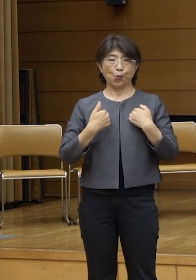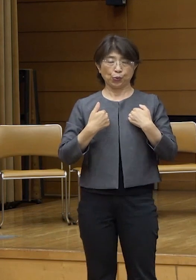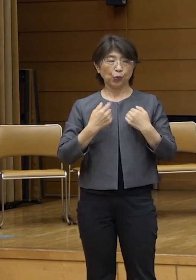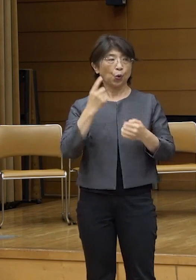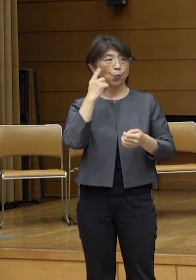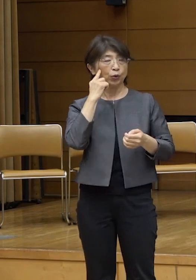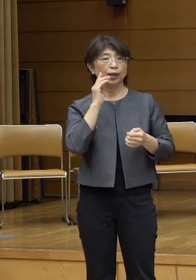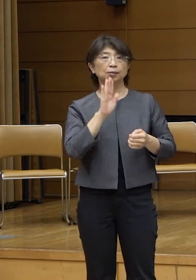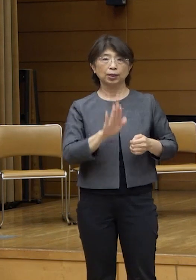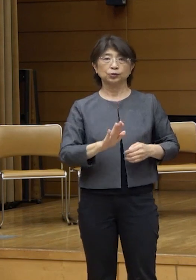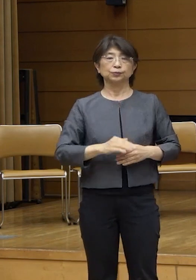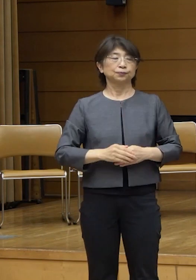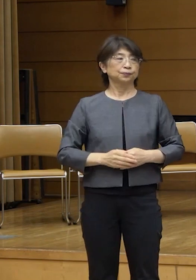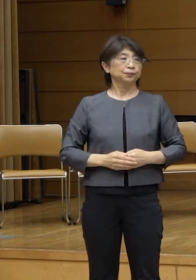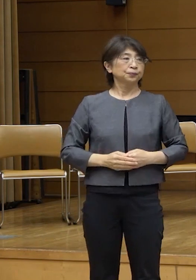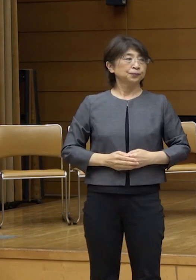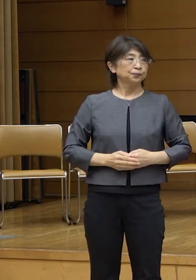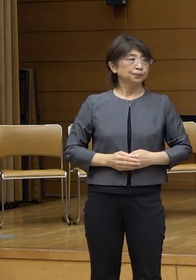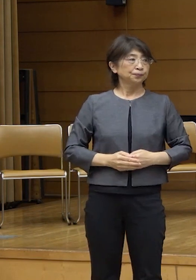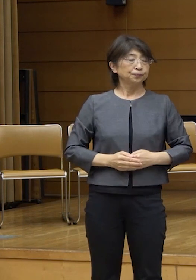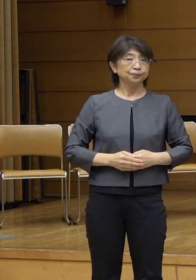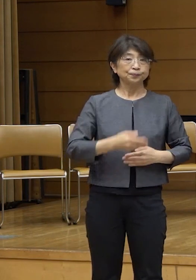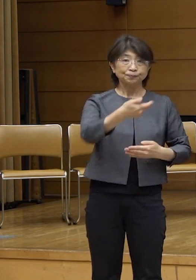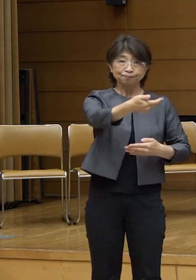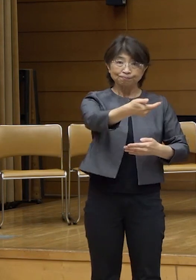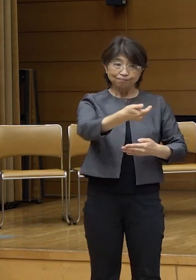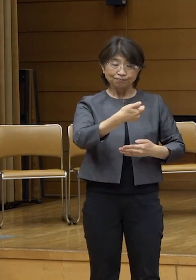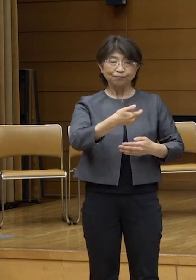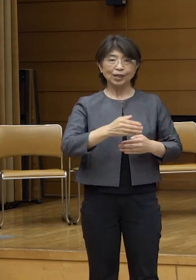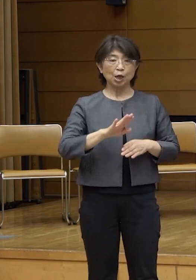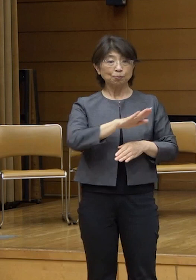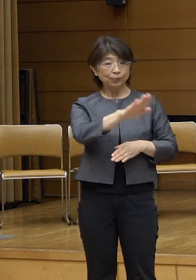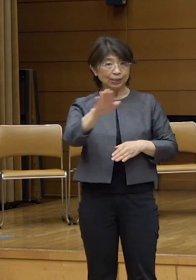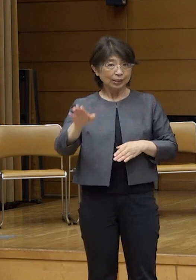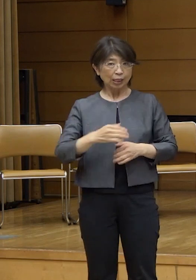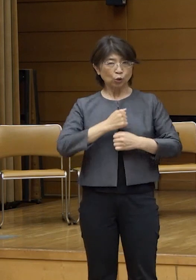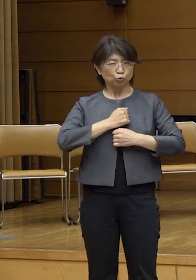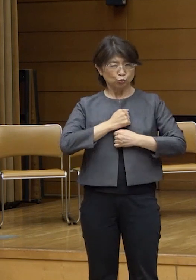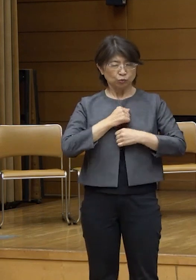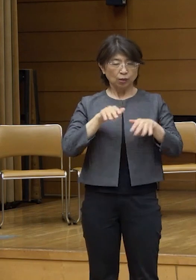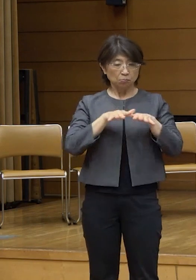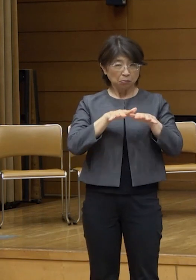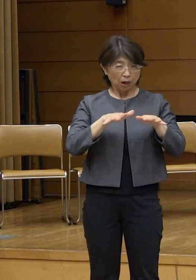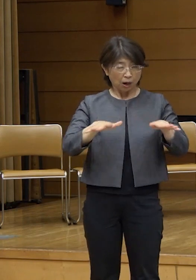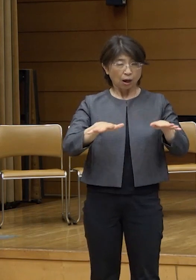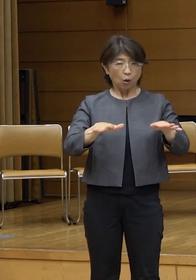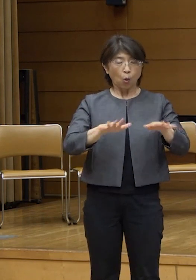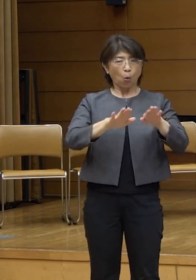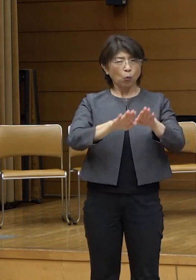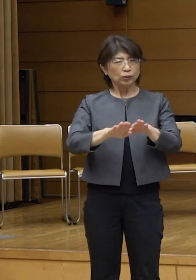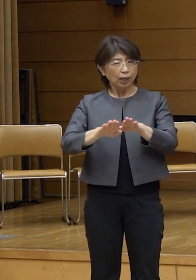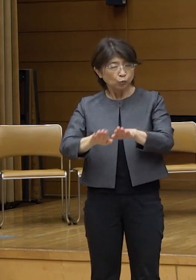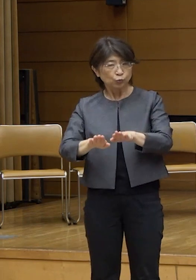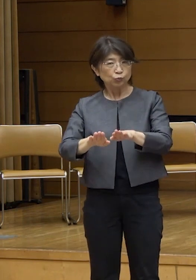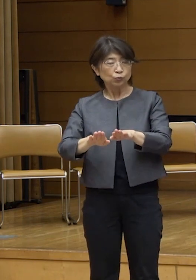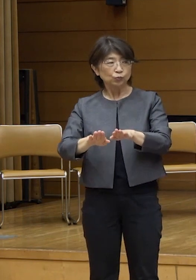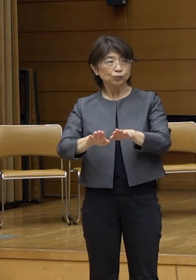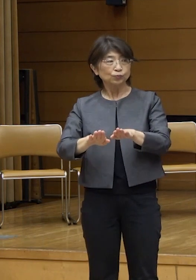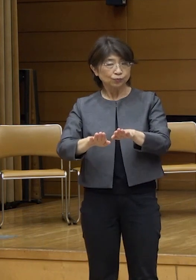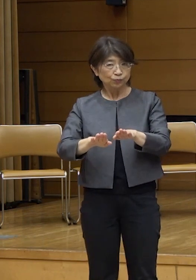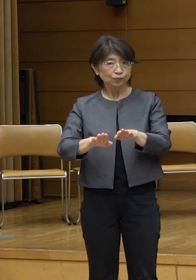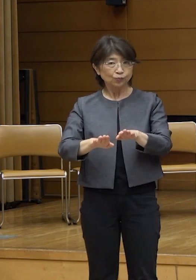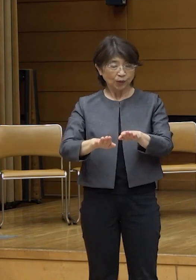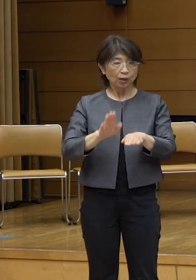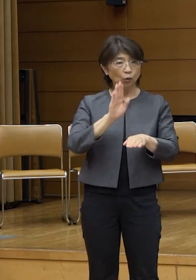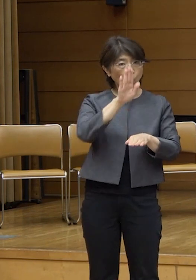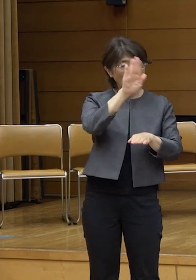ろうというふうに思います。 そのみんなで注意して抑えていくがやっぱり今までは見える化でその病床使用率っ